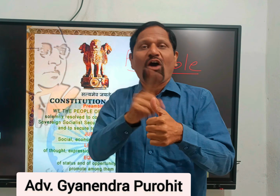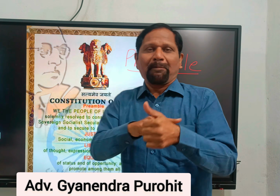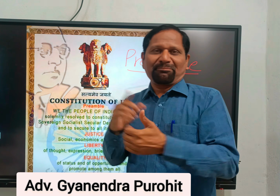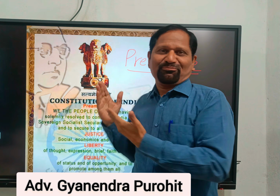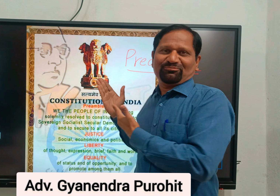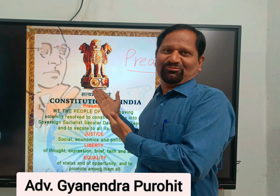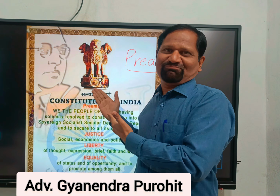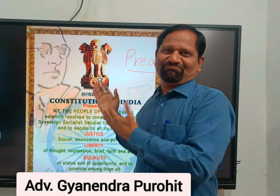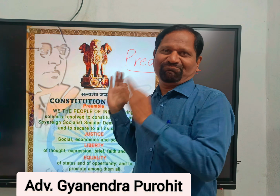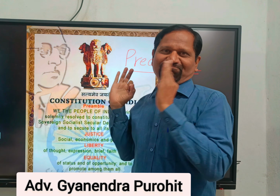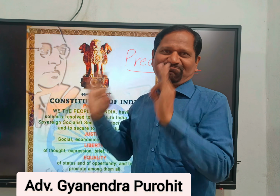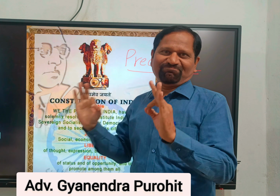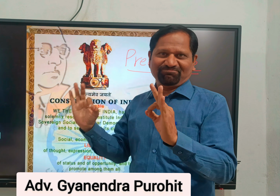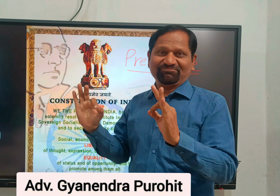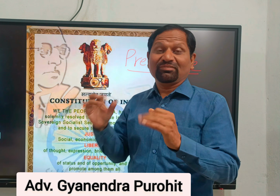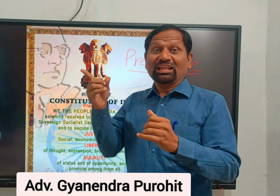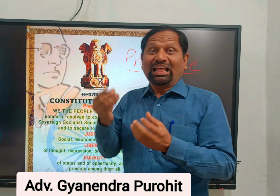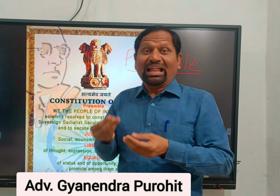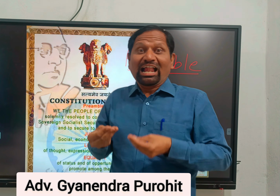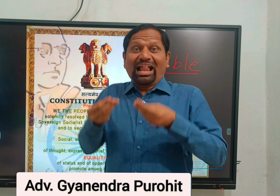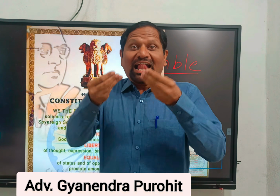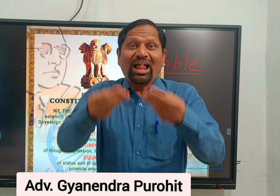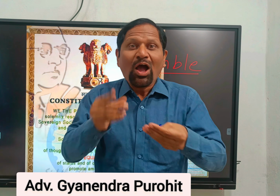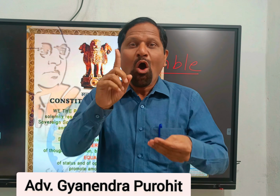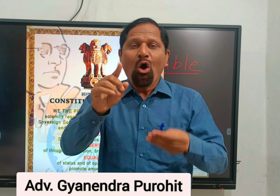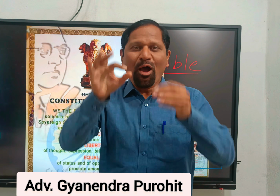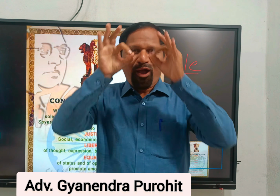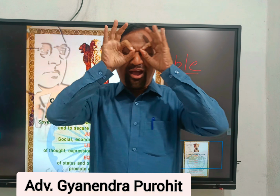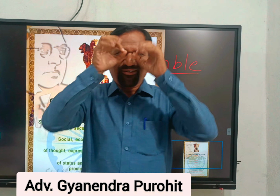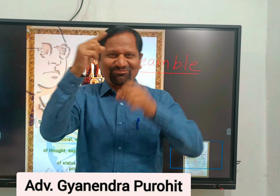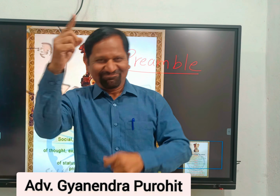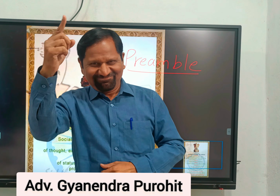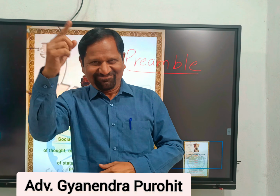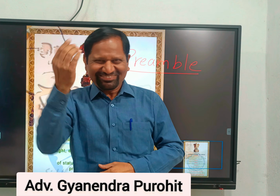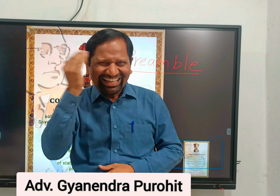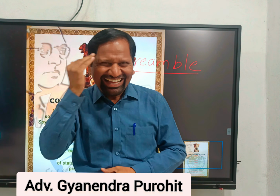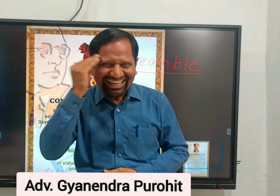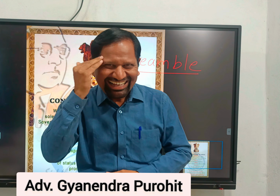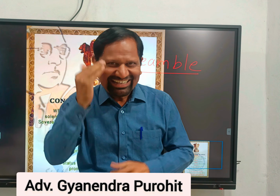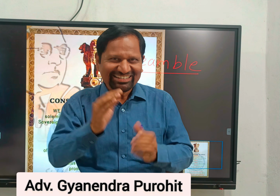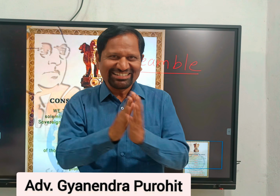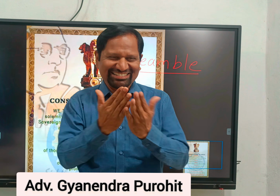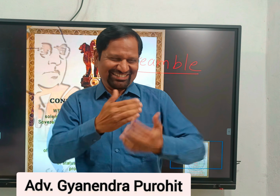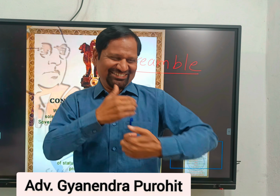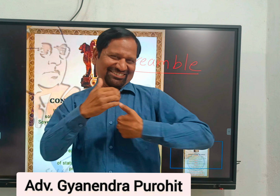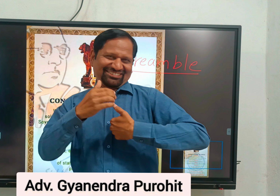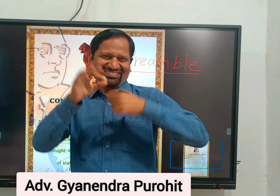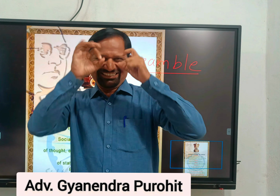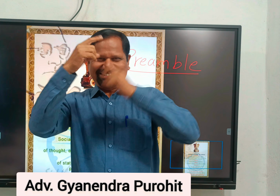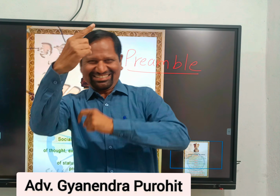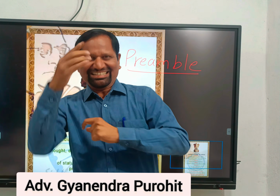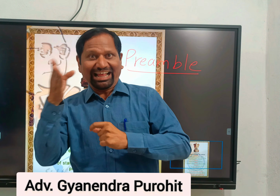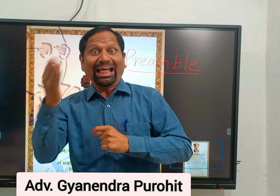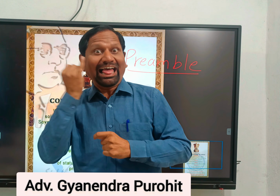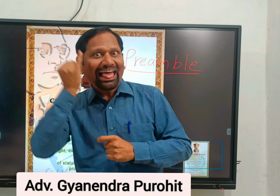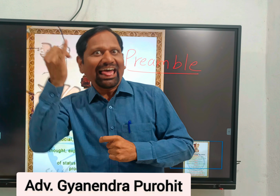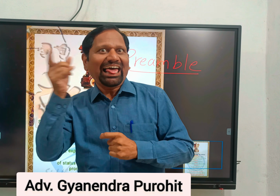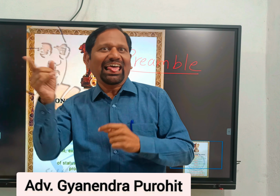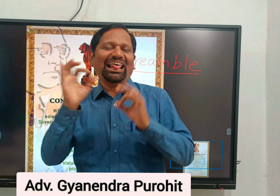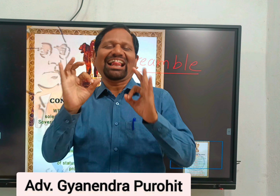संविधान के इन मौलिक अधिकारों को और कर्तव्यों को यदि हम समझते हैं तो ये ही